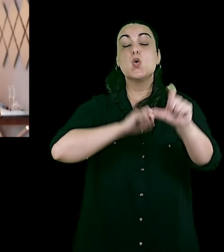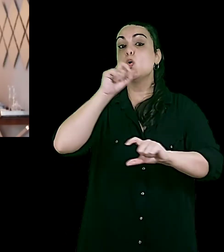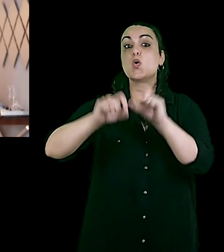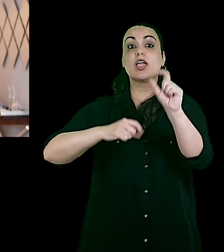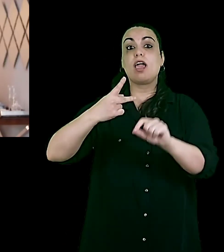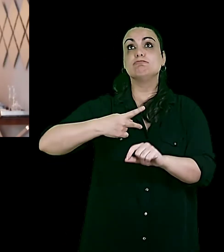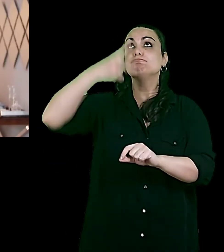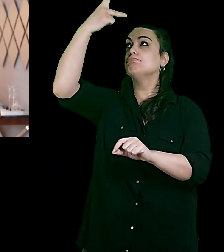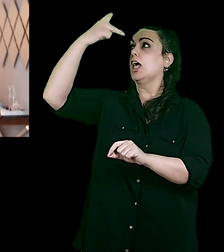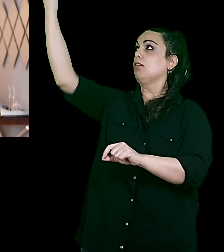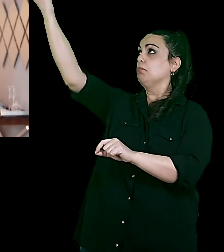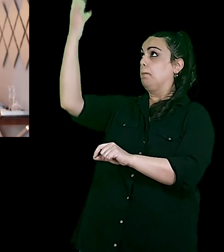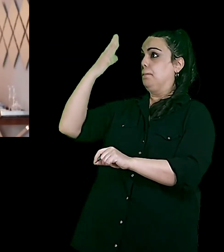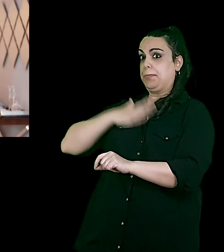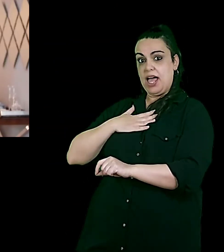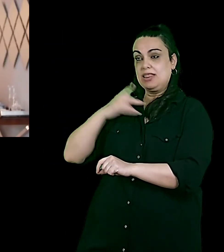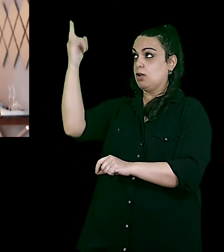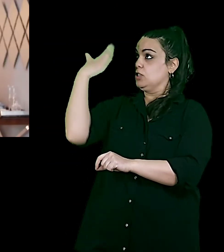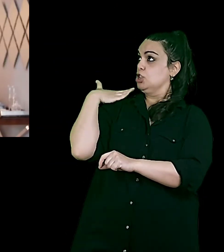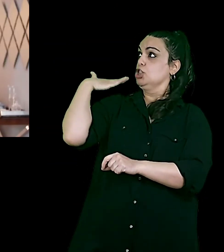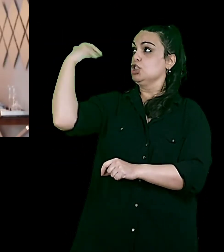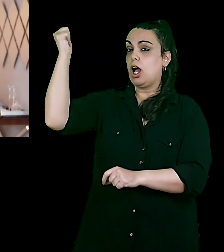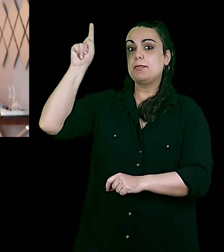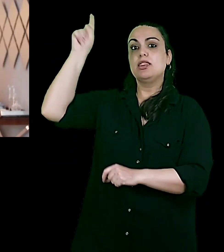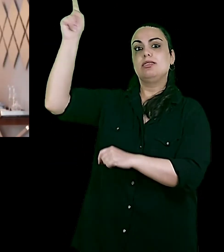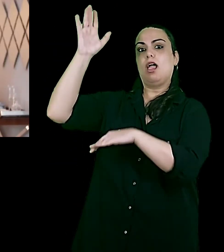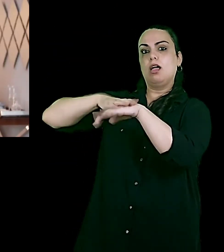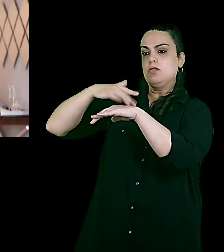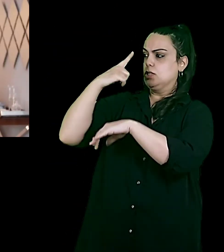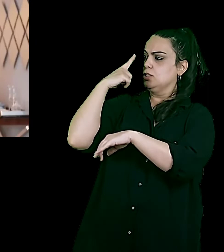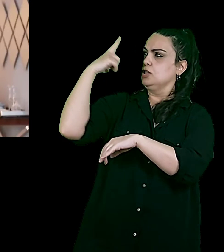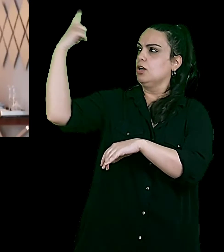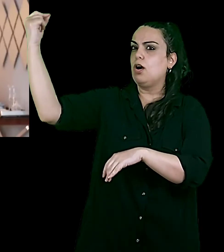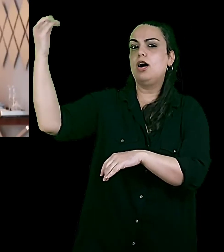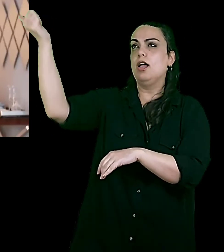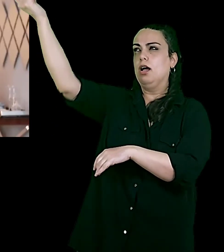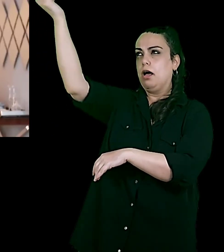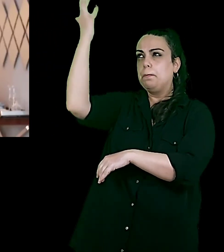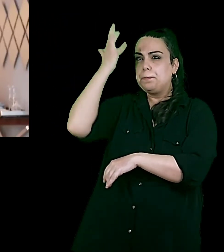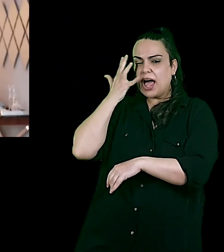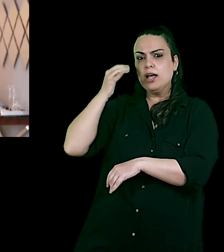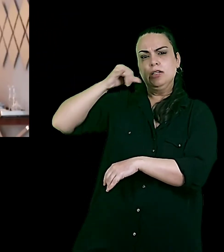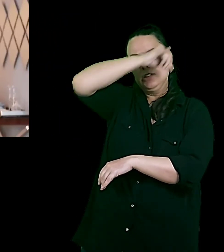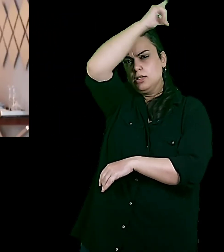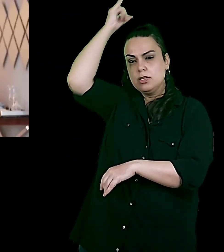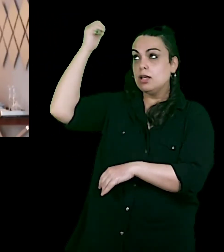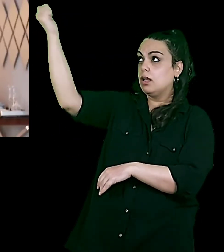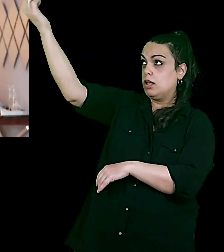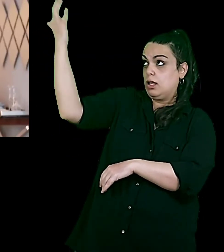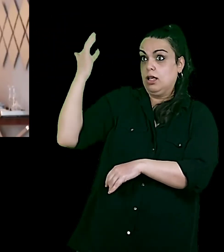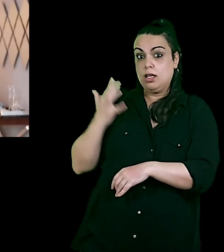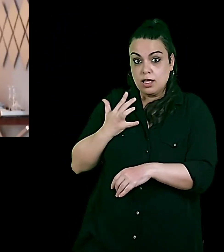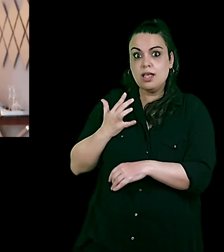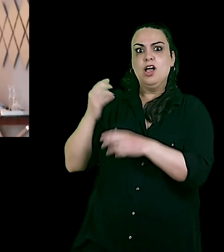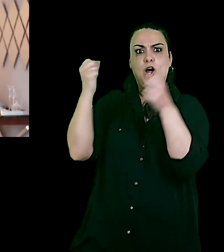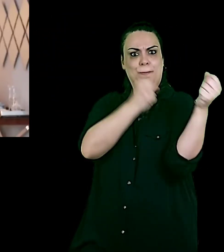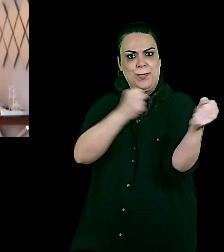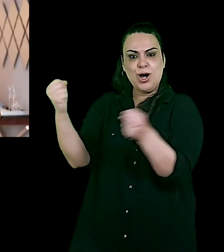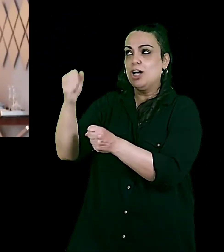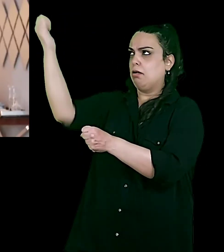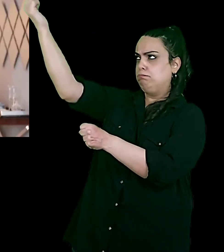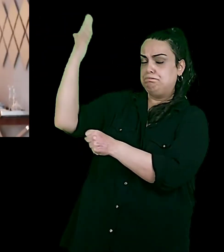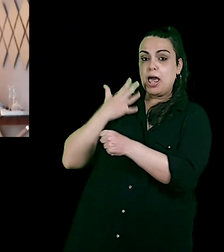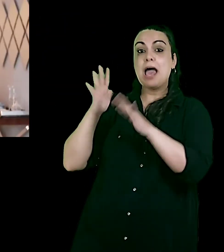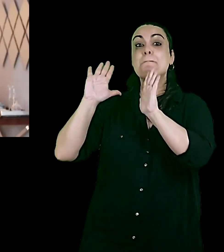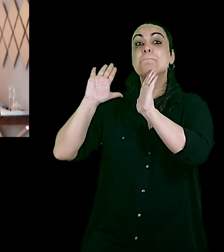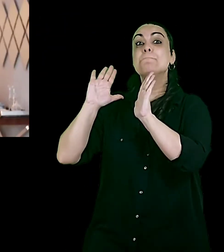você recebe na vertical. O chamado vem na vertical, a unção vem na vertical, o espírito vem na vertical, o